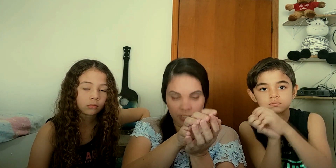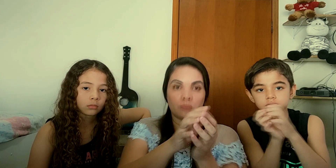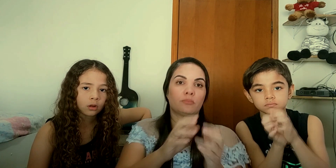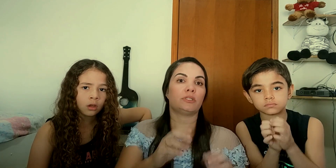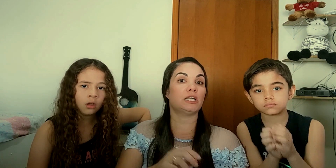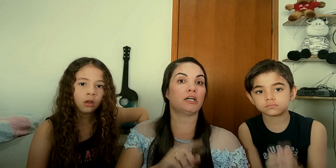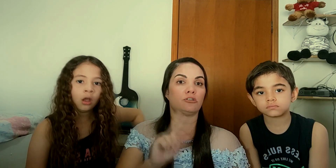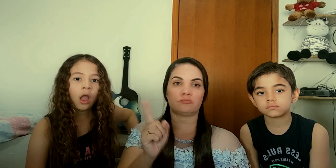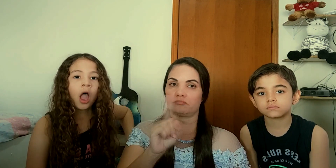Não.